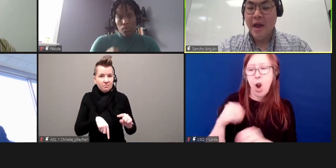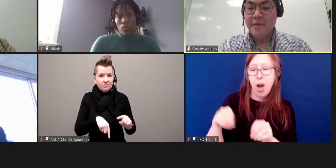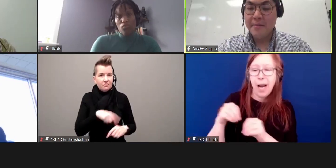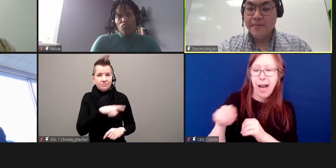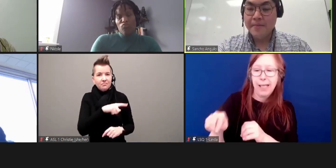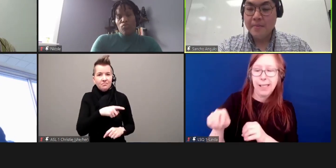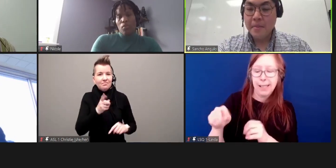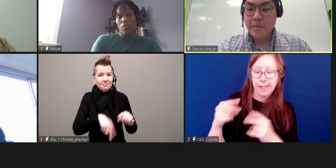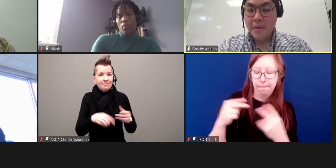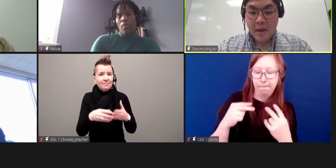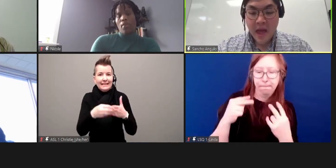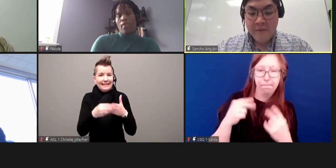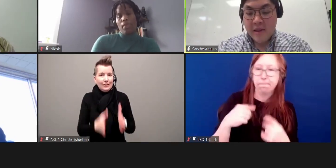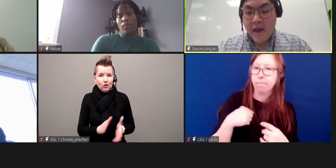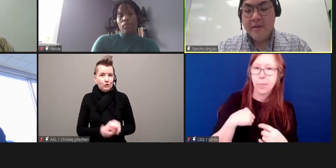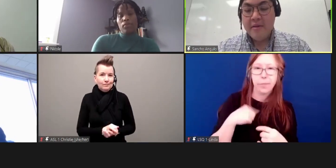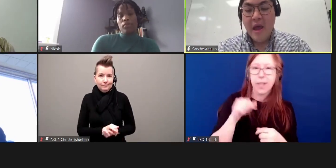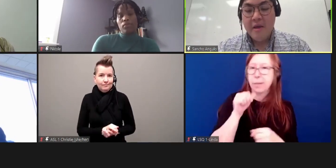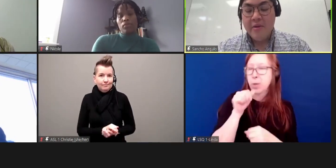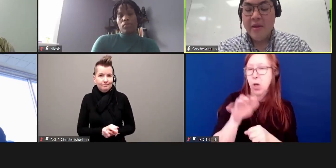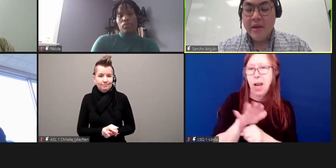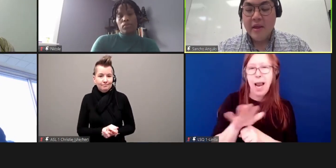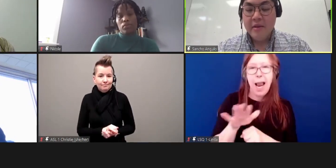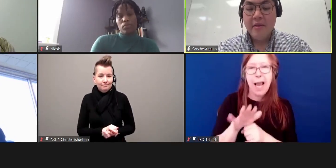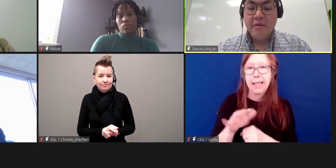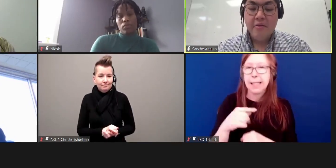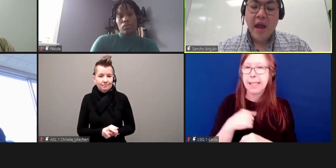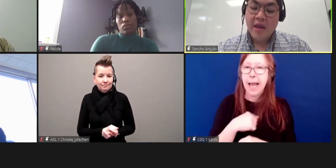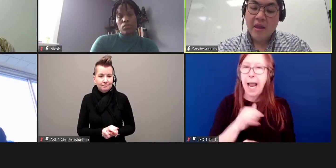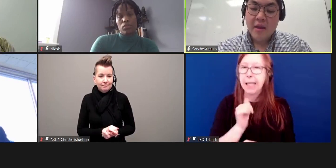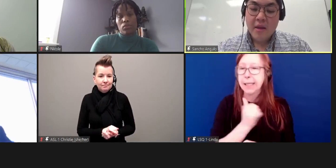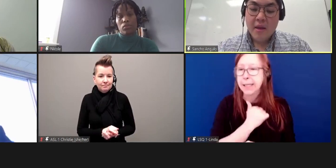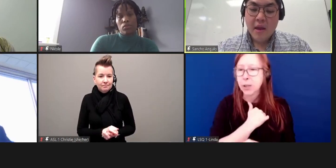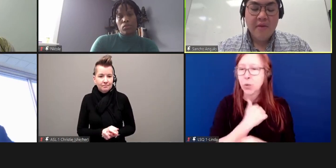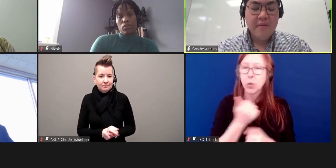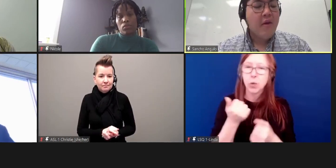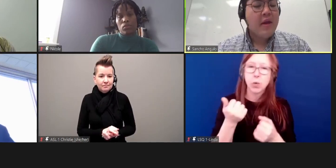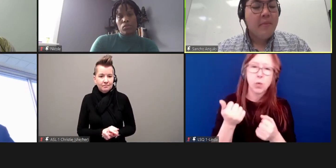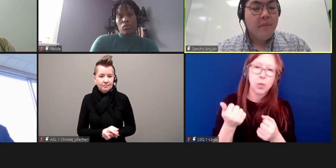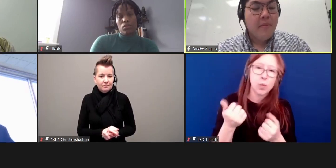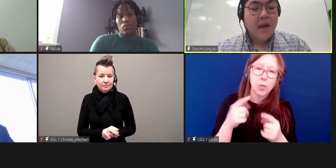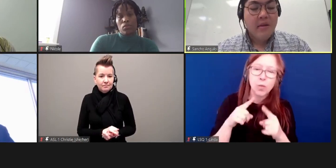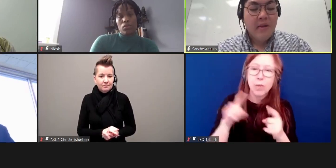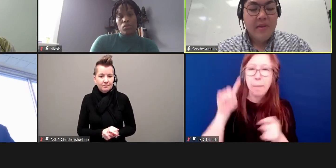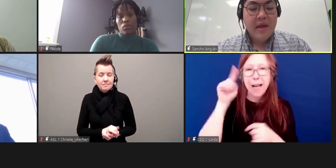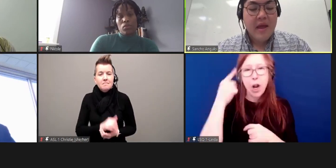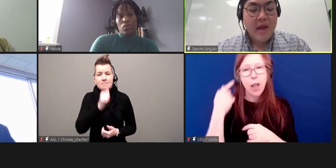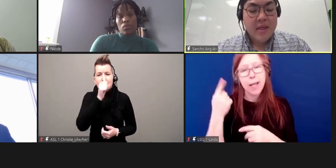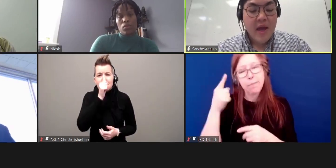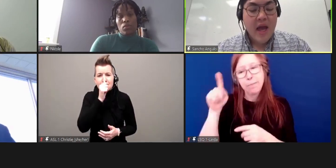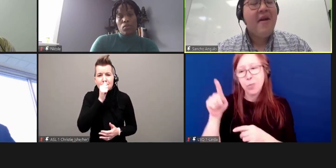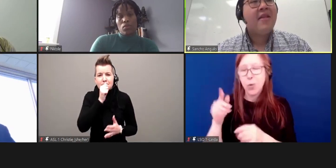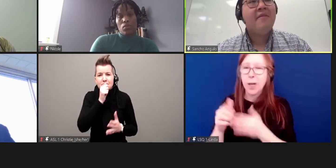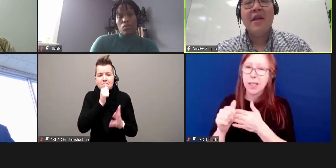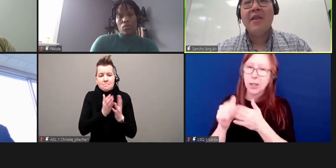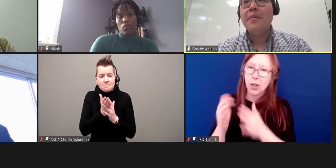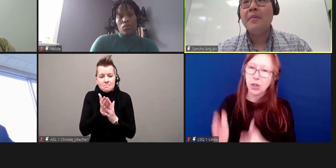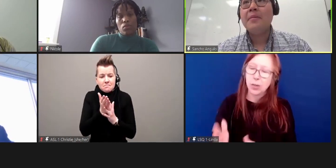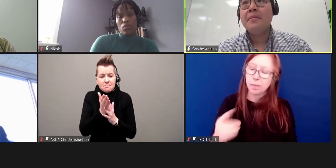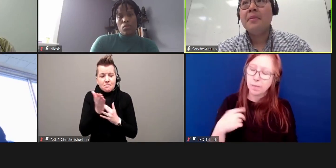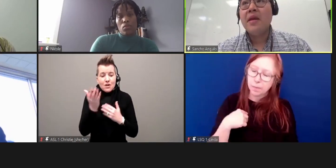que je n'avais pas le tempérament pour le leadership. J'ai compris que la résilience et la force